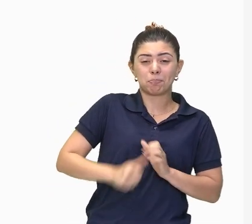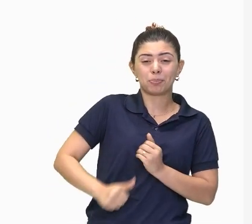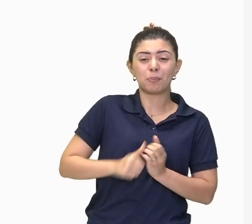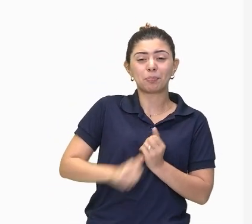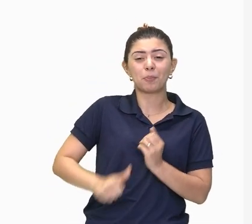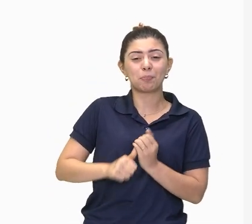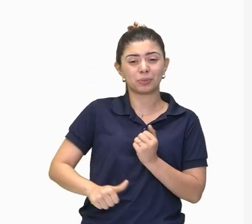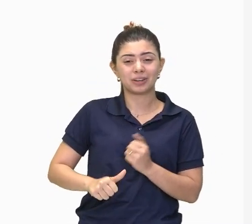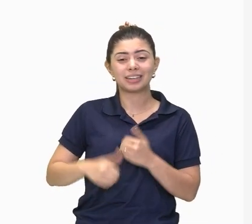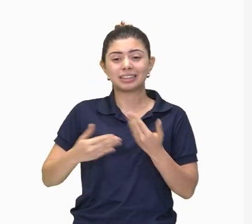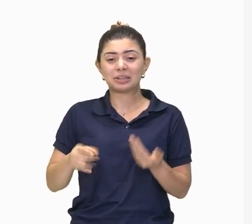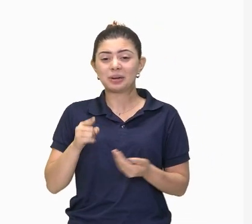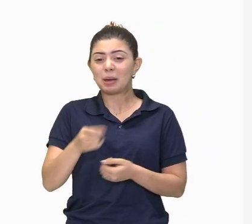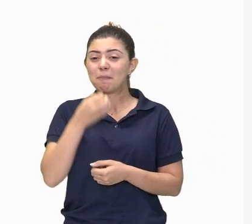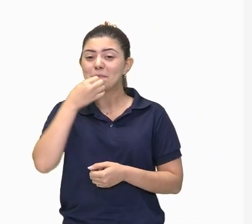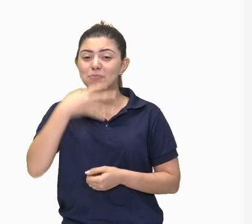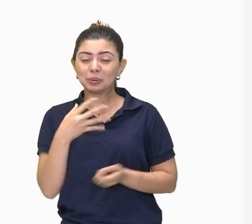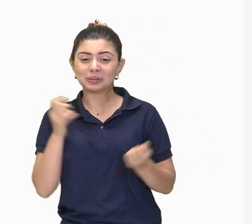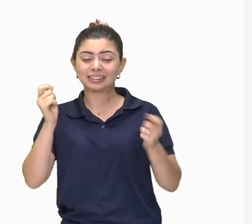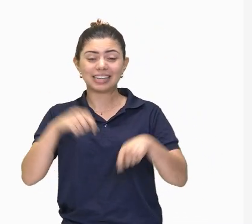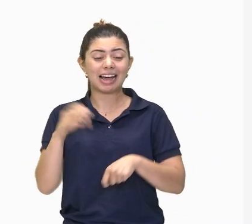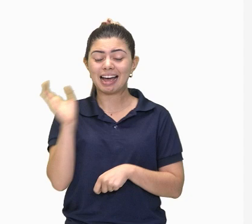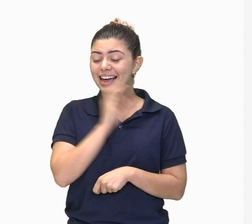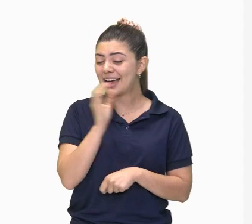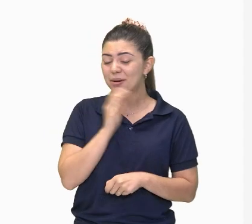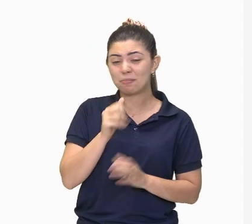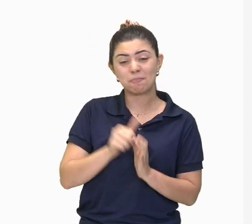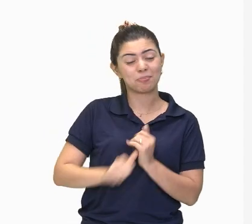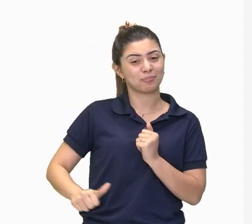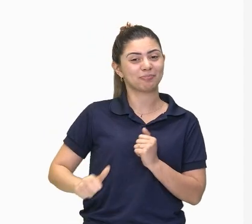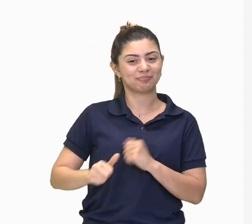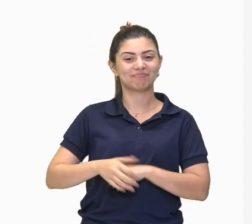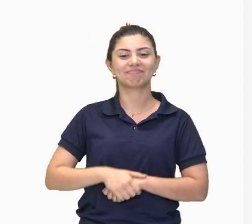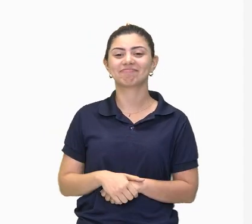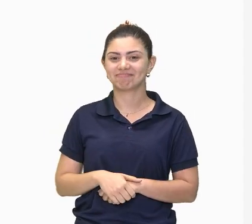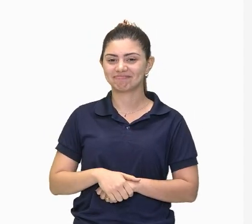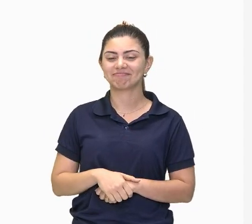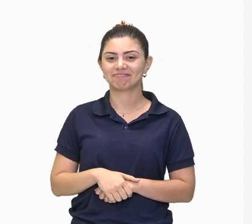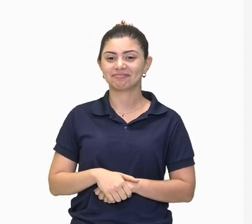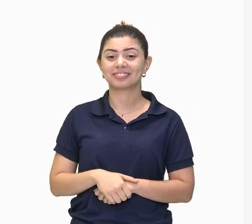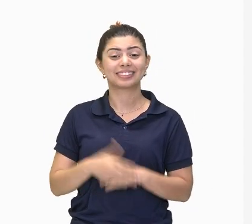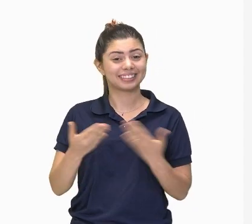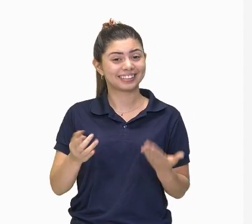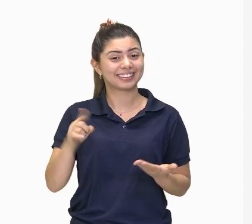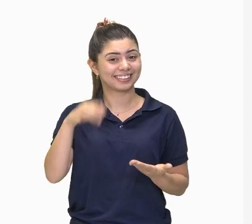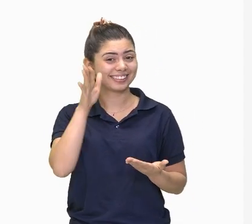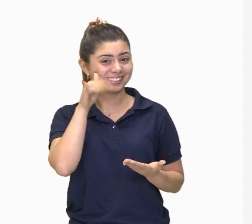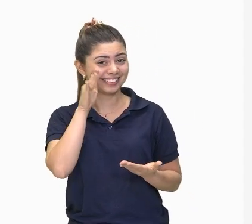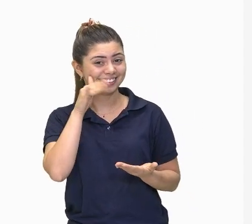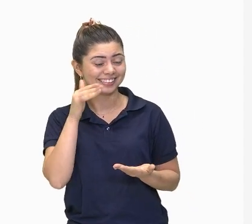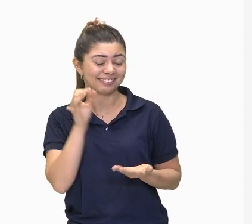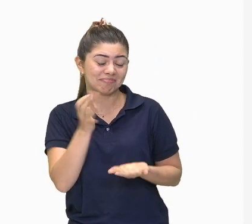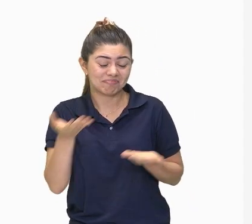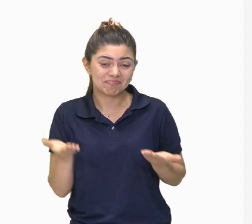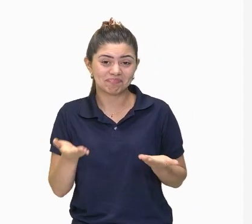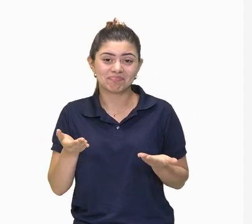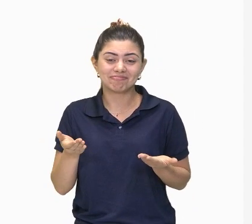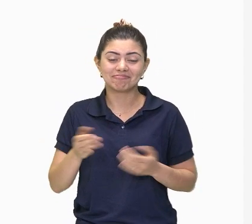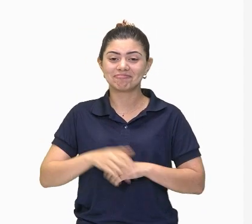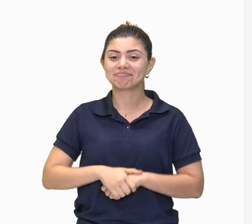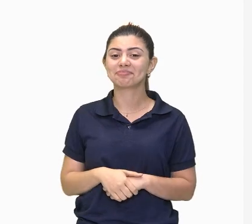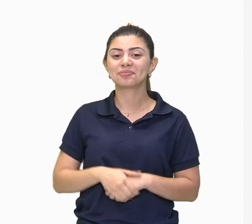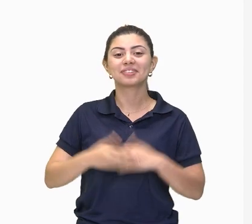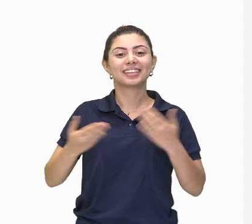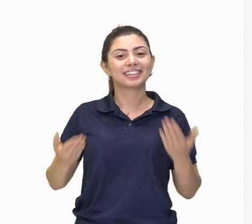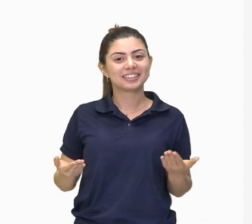um ótimo lugar para que ele pudesse fazer suas necessidades rapidamente. Olha que curiosidade, de fato, não é, gente?